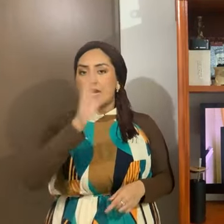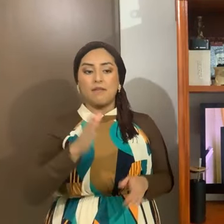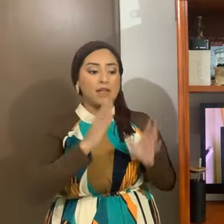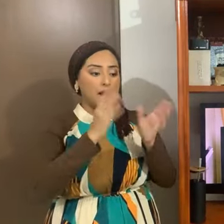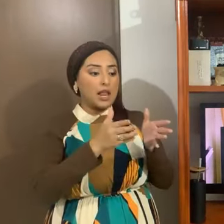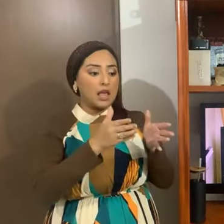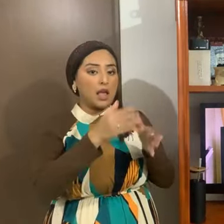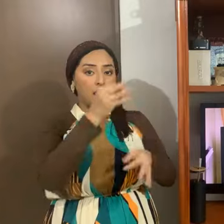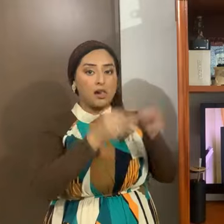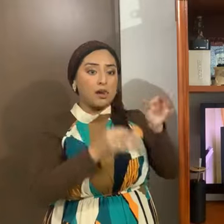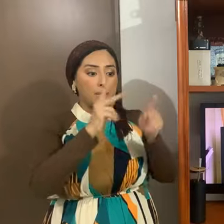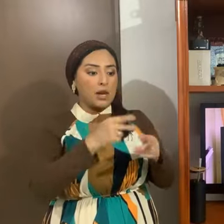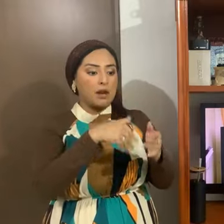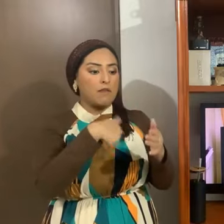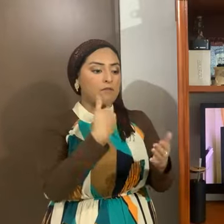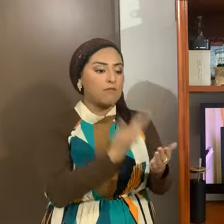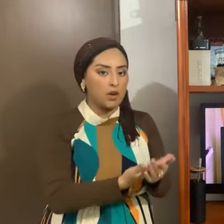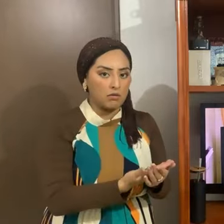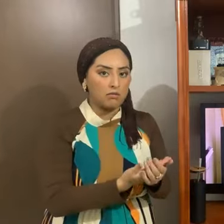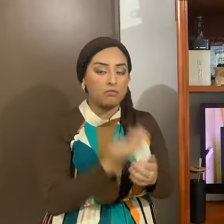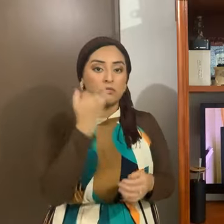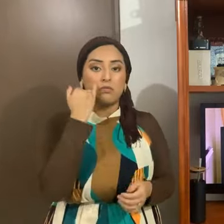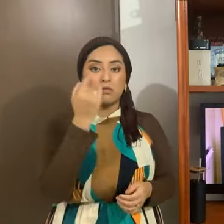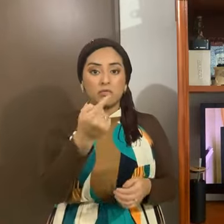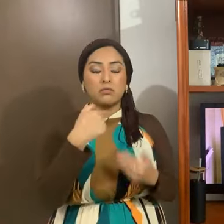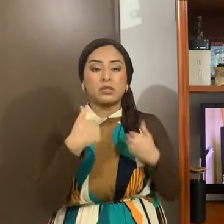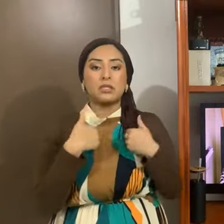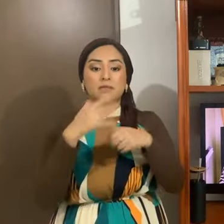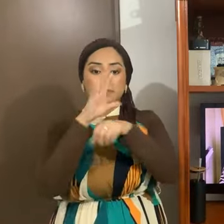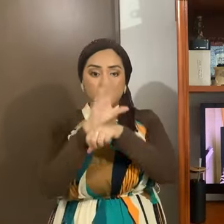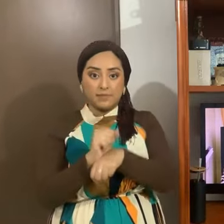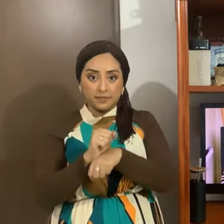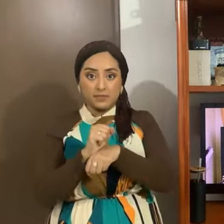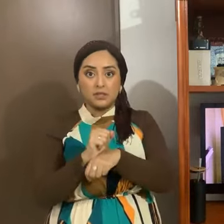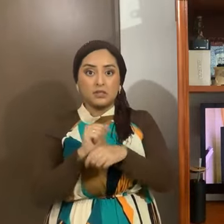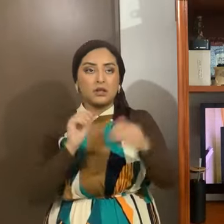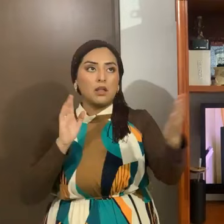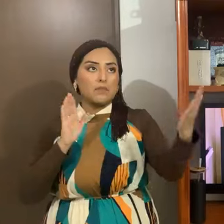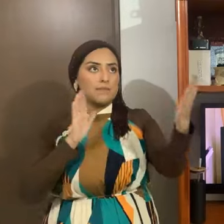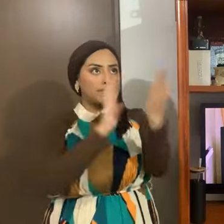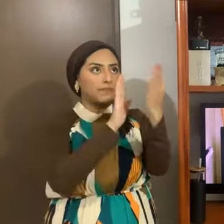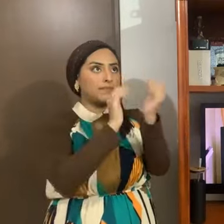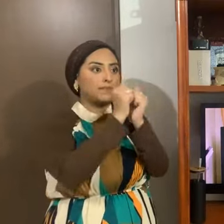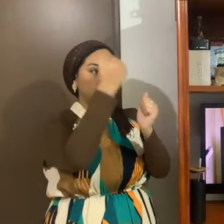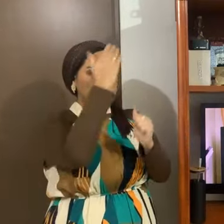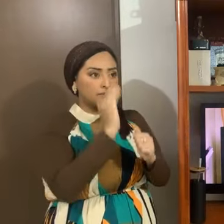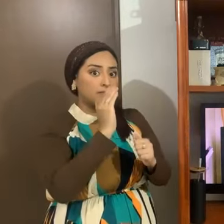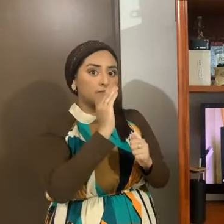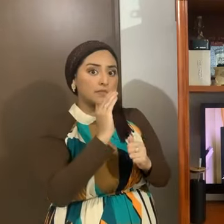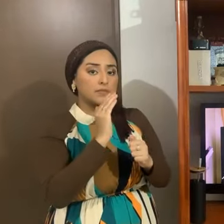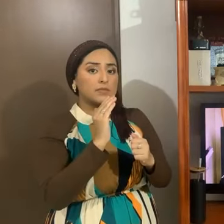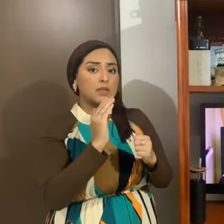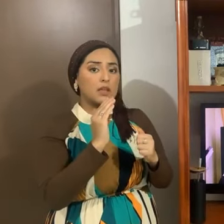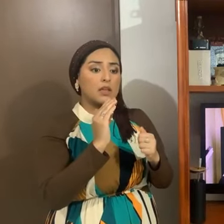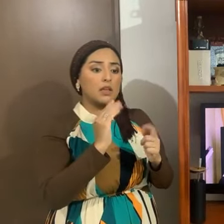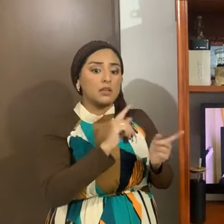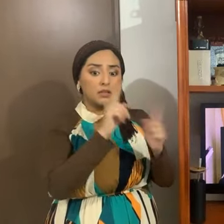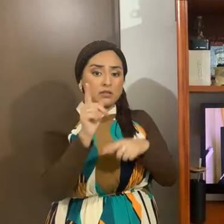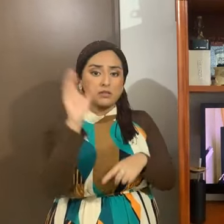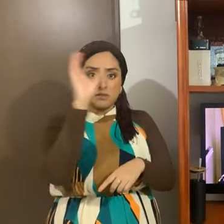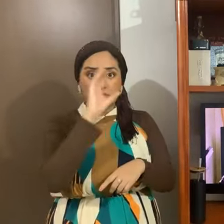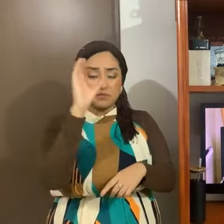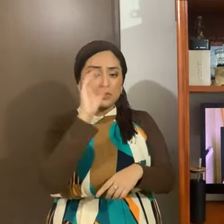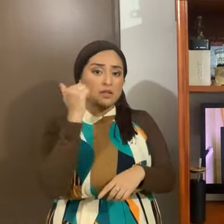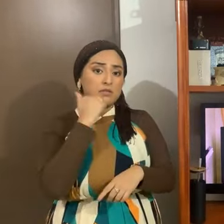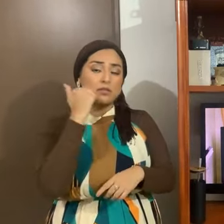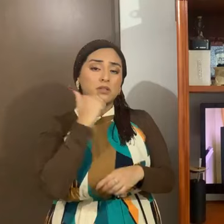dejará que caiga el justo. Si nosotros tenemos hábitos que nos acerquen al Eterno, tenemos hábitos que nos lleven a buscar cada